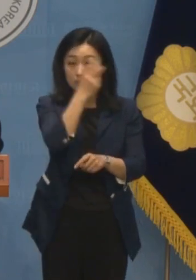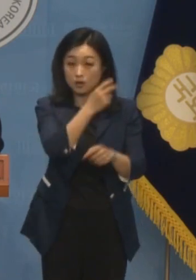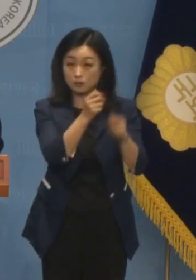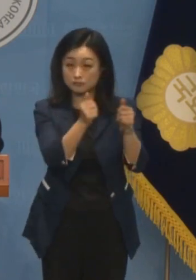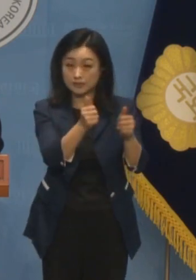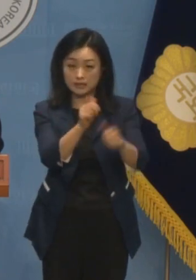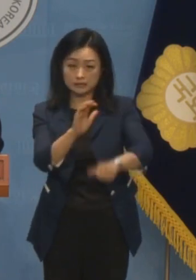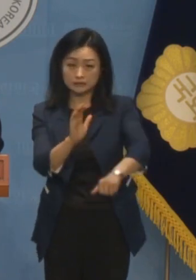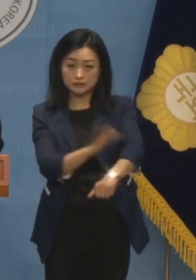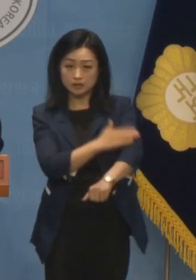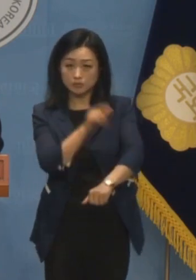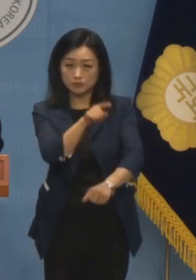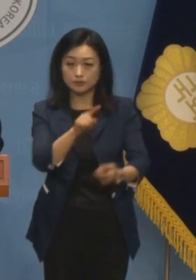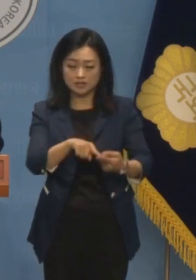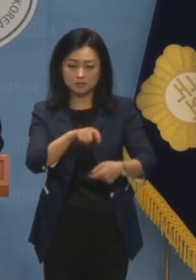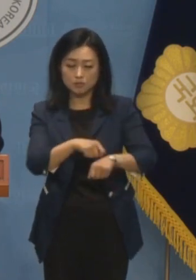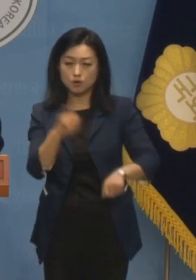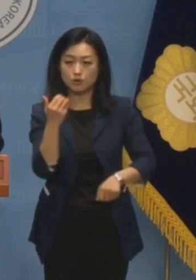반드시 묻겠습니다.